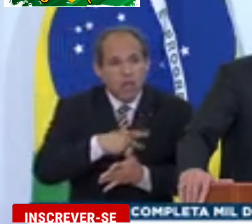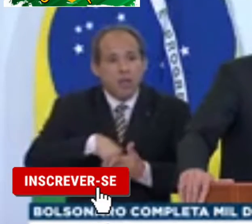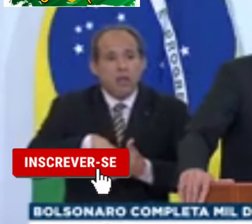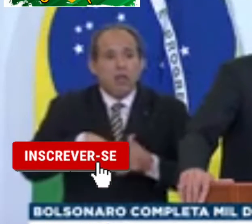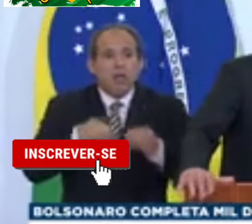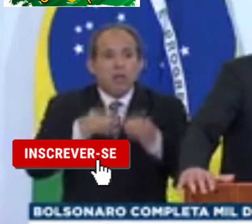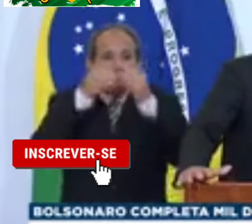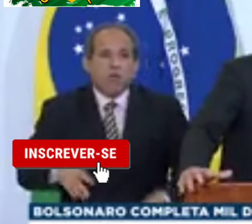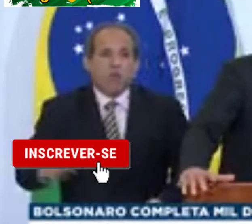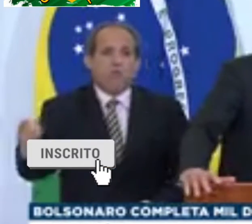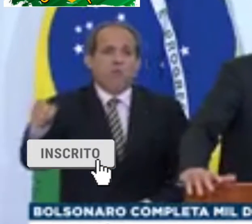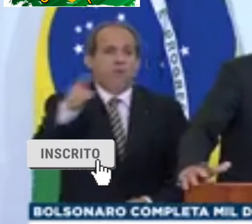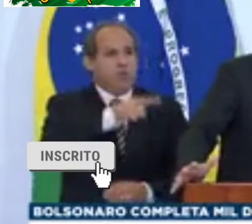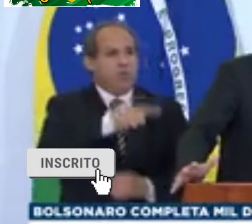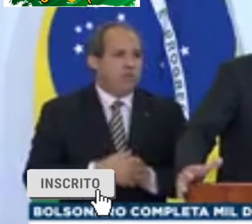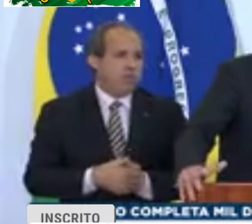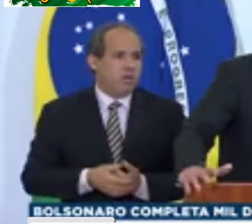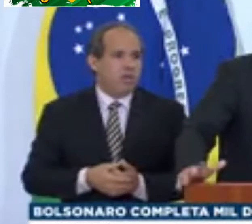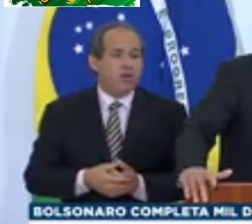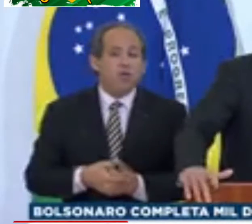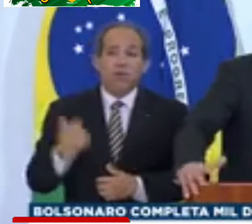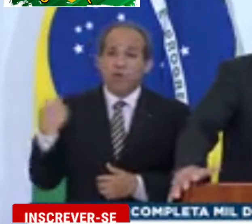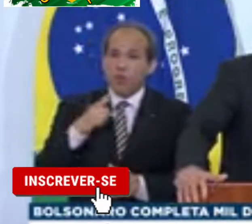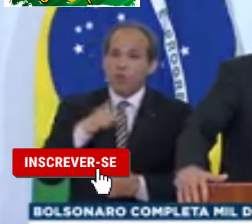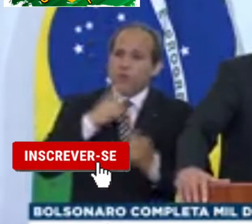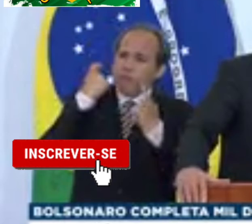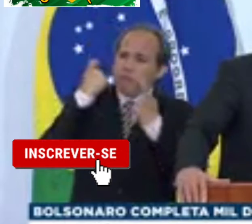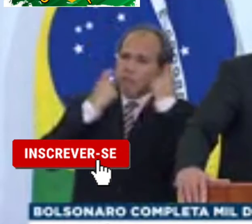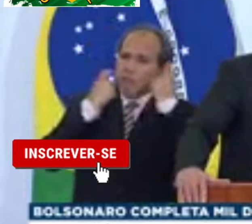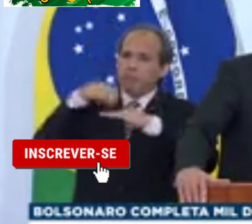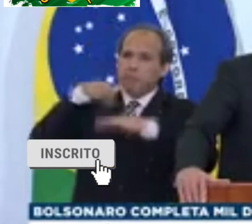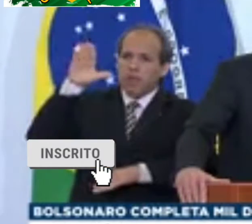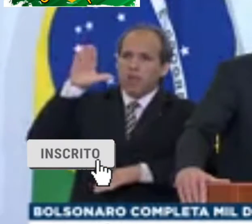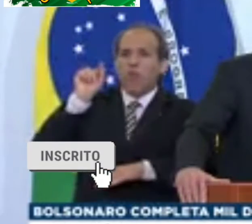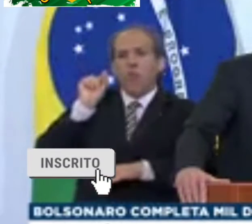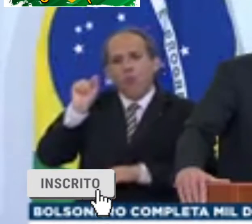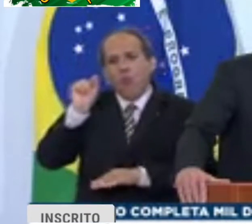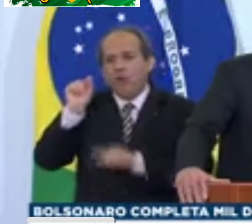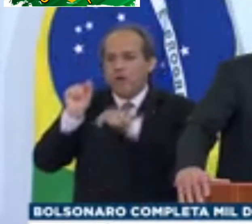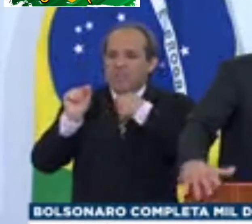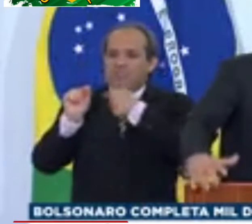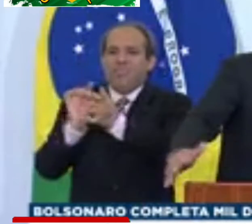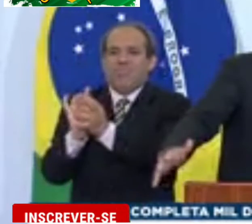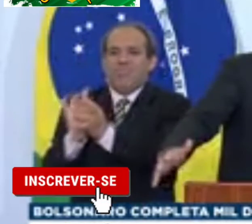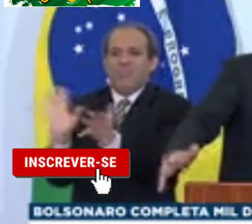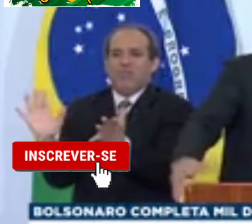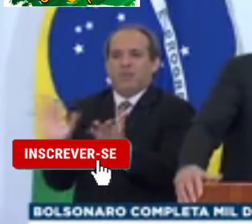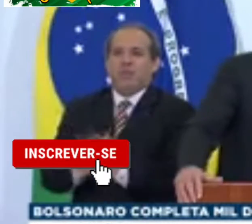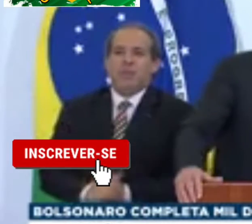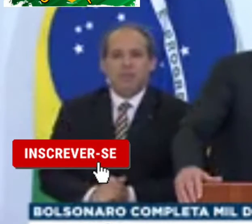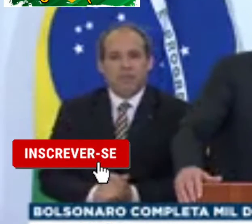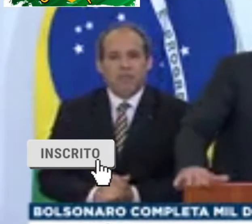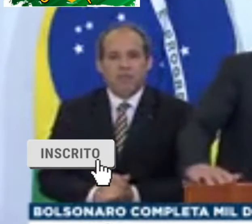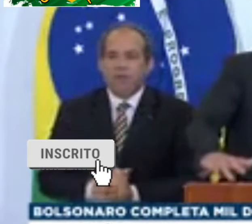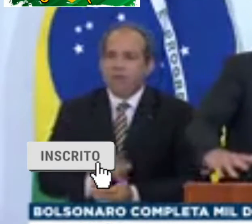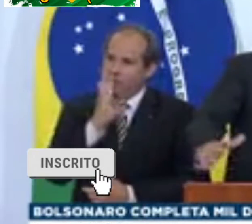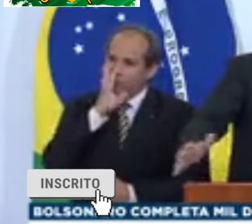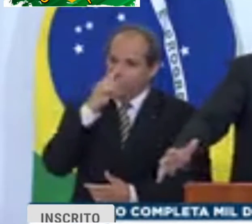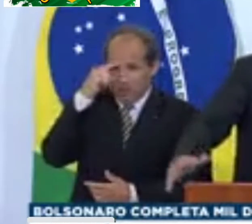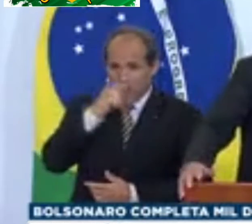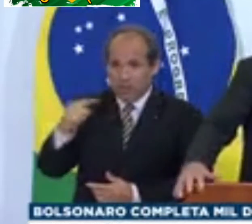Cada vez mais nos preocupamos, hoje em dia, com liberdade. Assistimos a semana passada